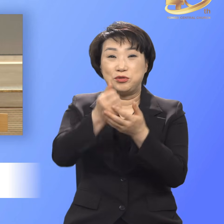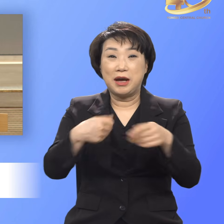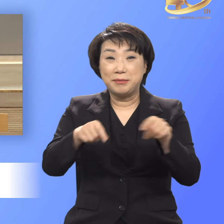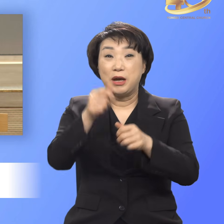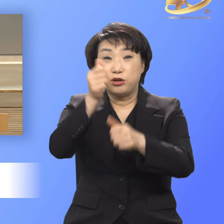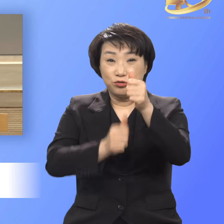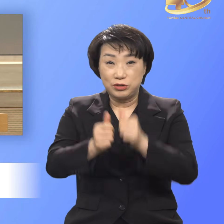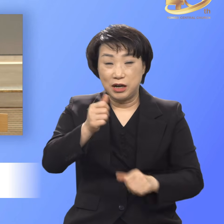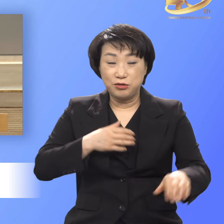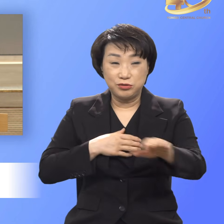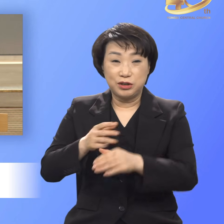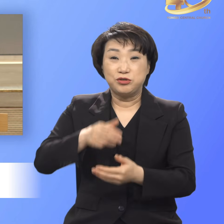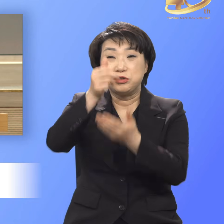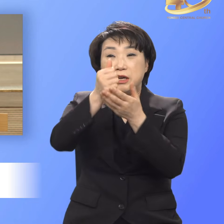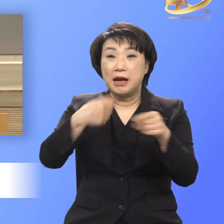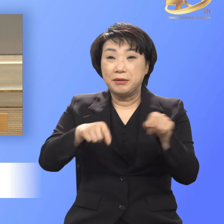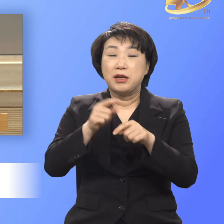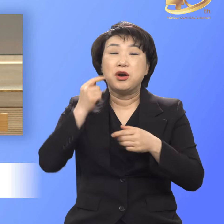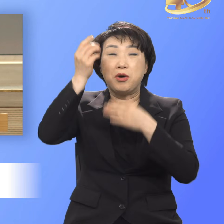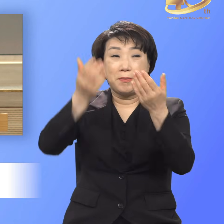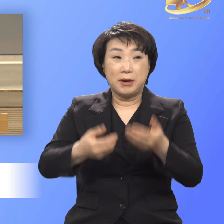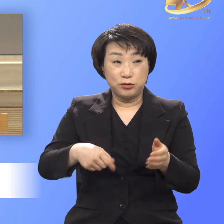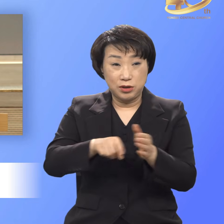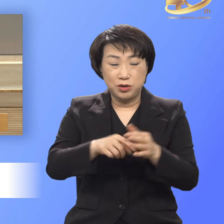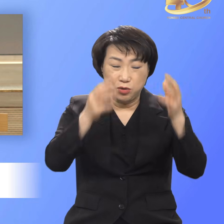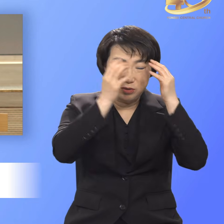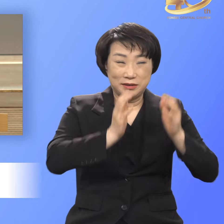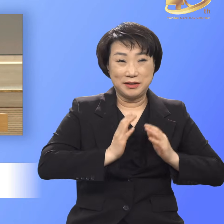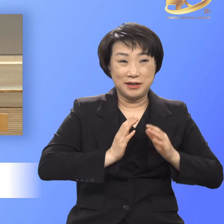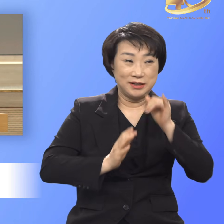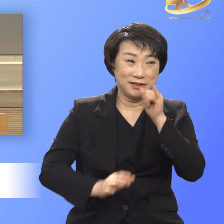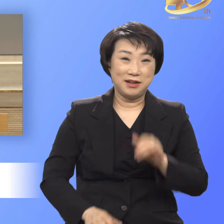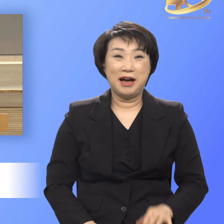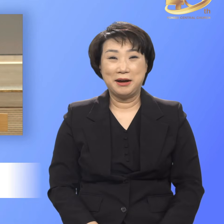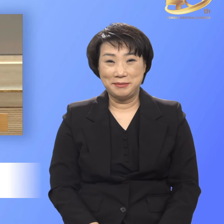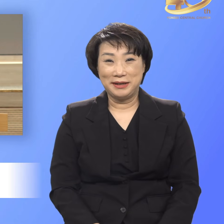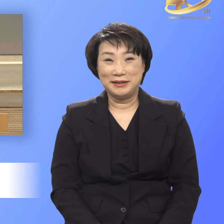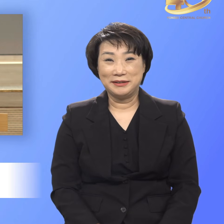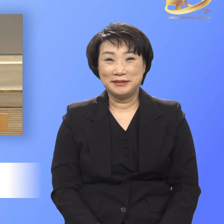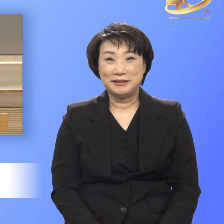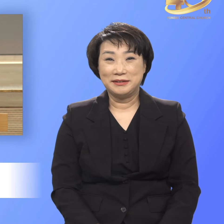후사니 그와 함께 영광을 받기 위해서 고난도 함께 받아야 된다.